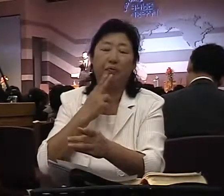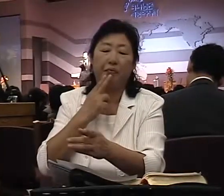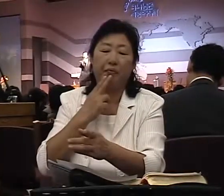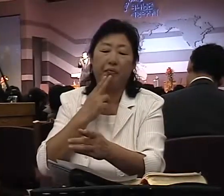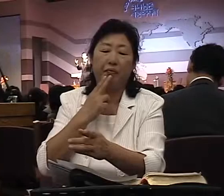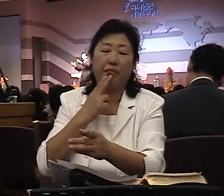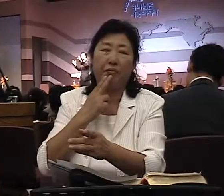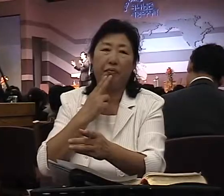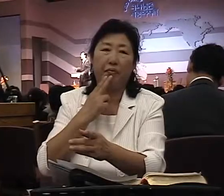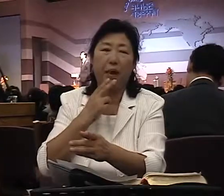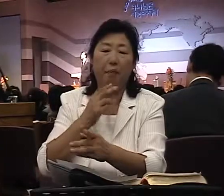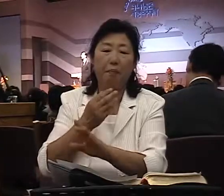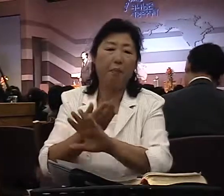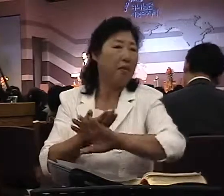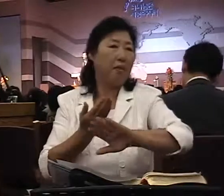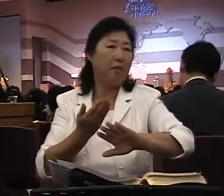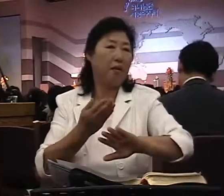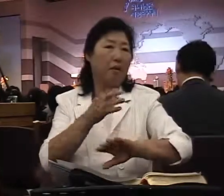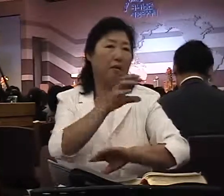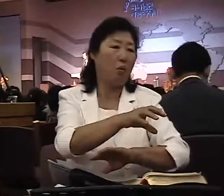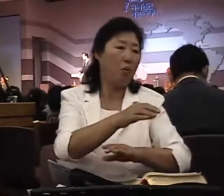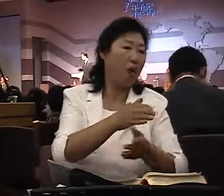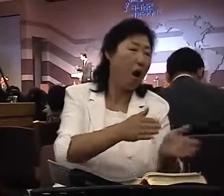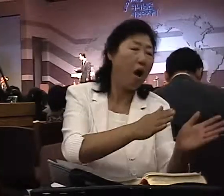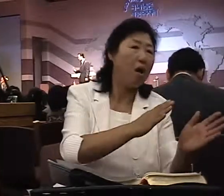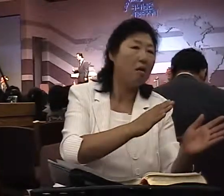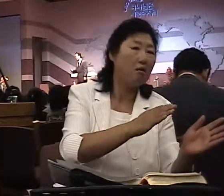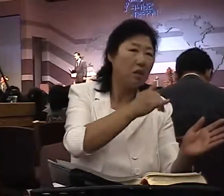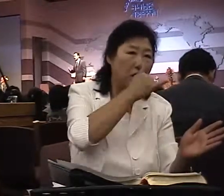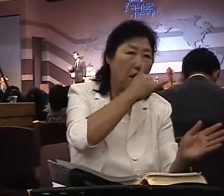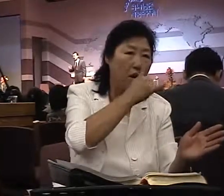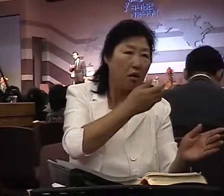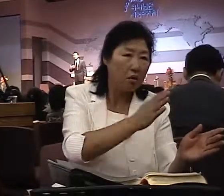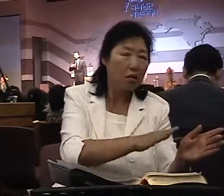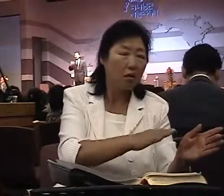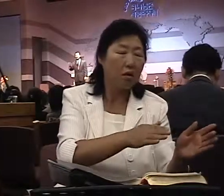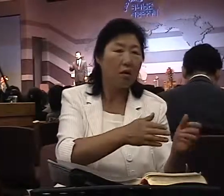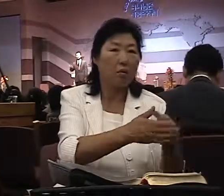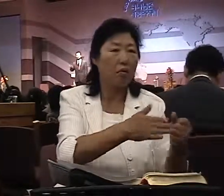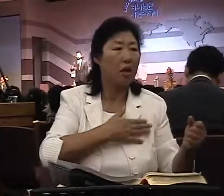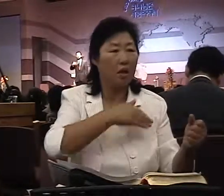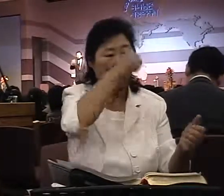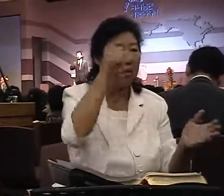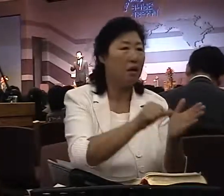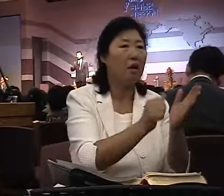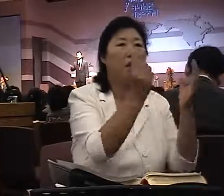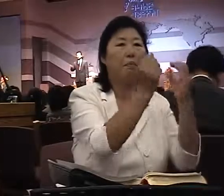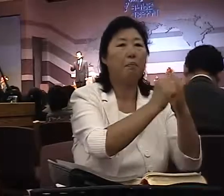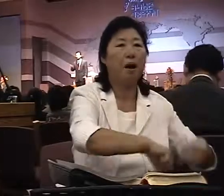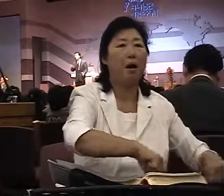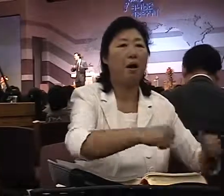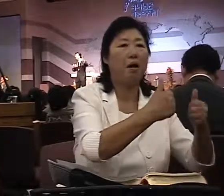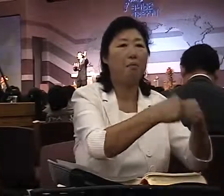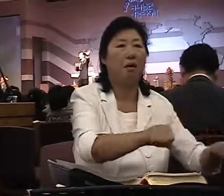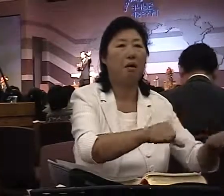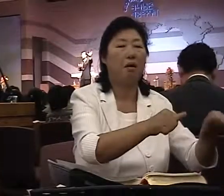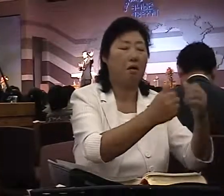이쪽으로 반대쪽으로 갈 수밖에 없는데 그렇게 함으로써 내 인생이 망가지고 영성이 망가지고 구원은 받았는지